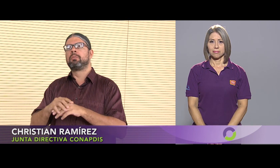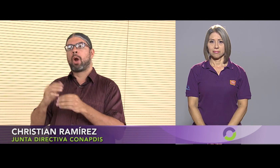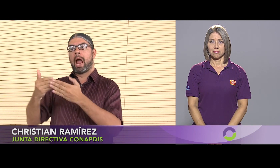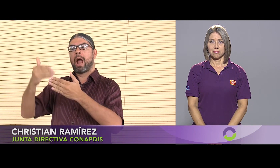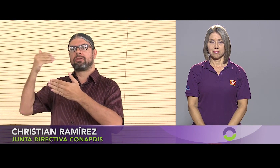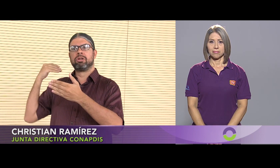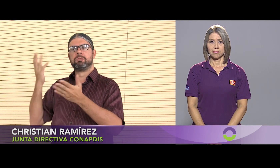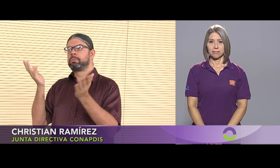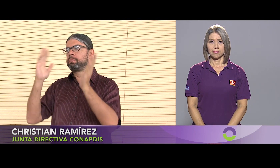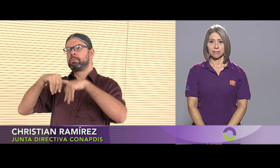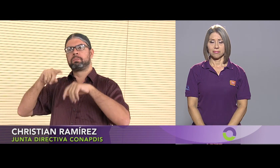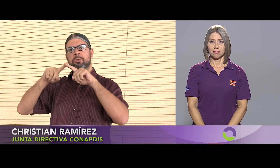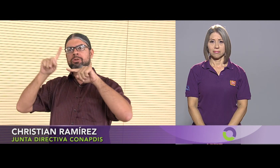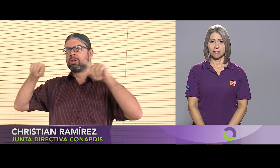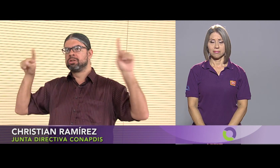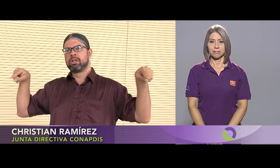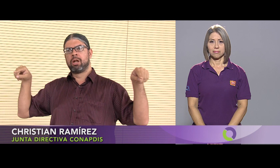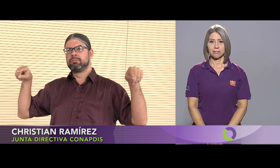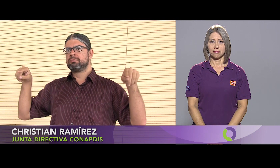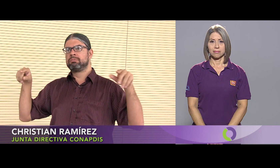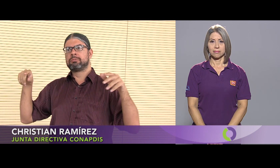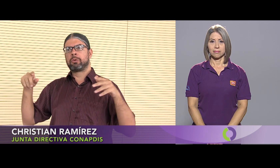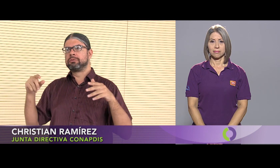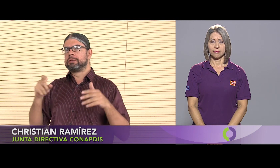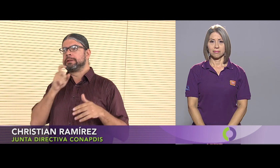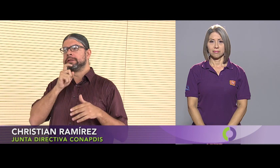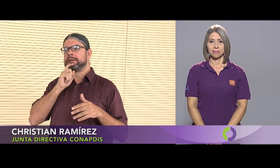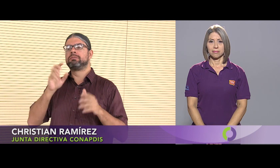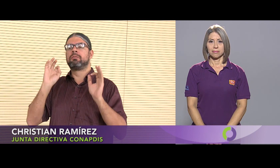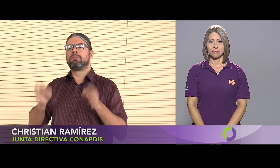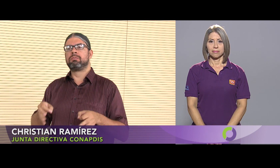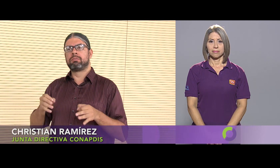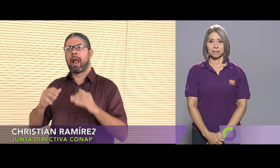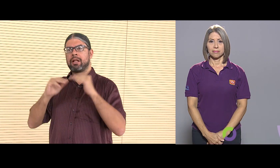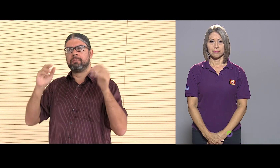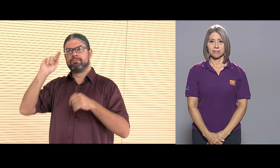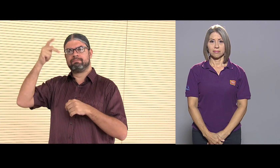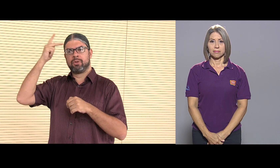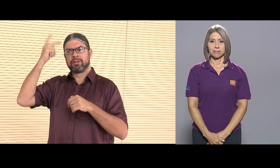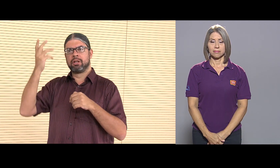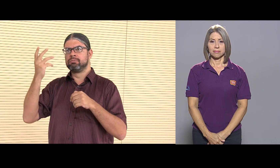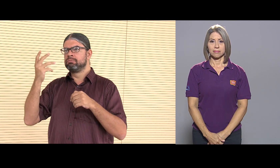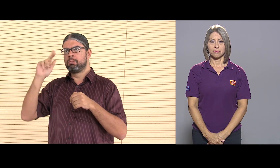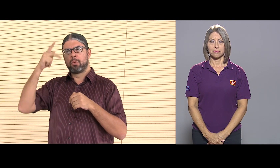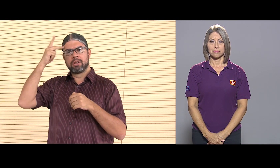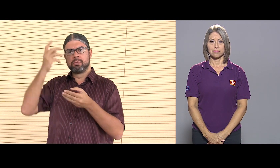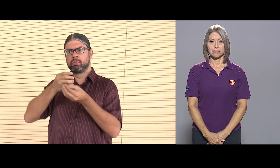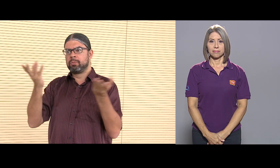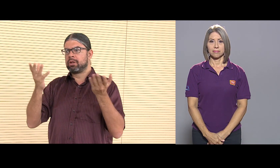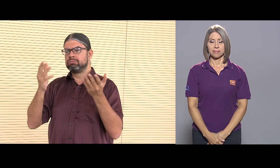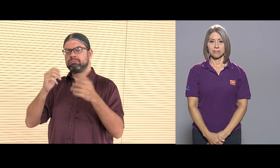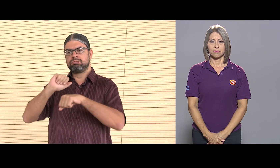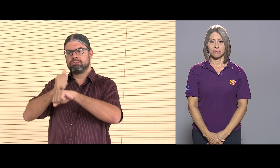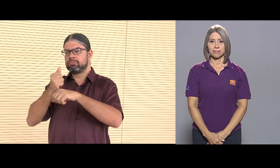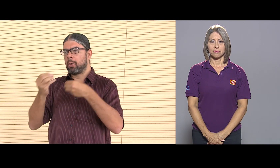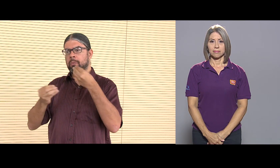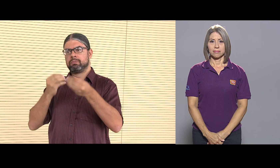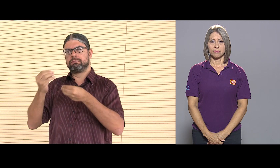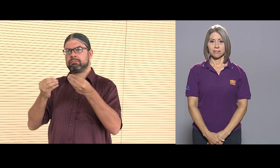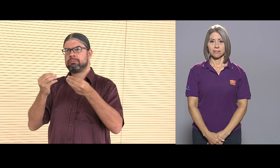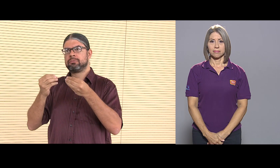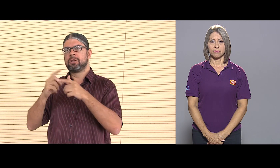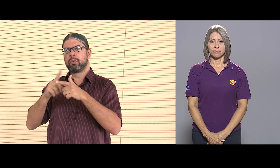tema. Anteriormente estas estadísticas no se podían tener, entonces era muy difícil tomar decisiones sobre